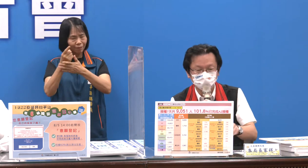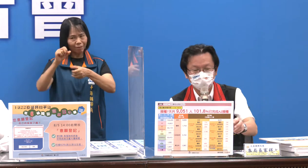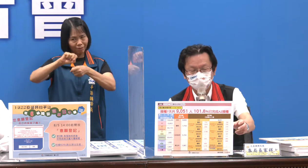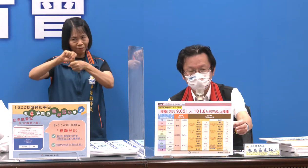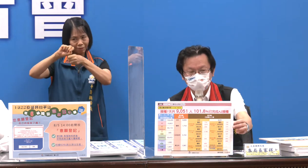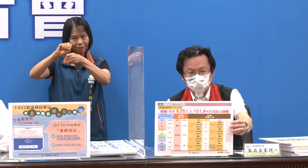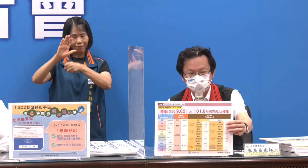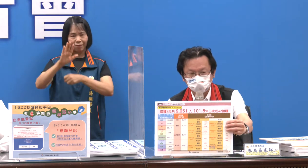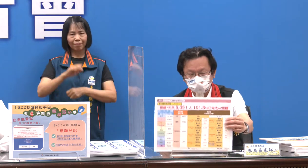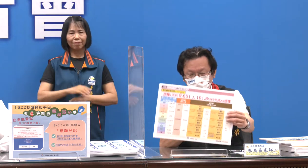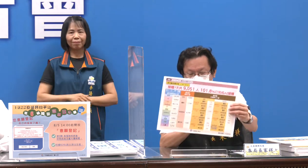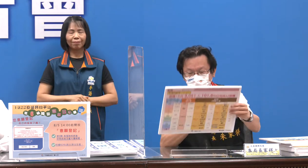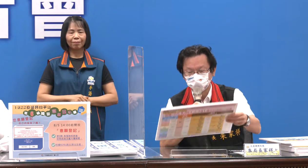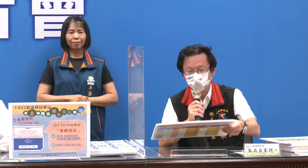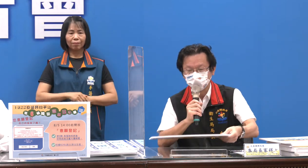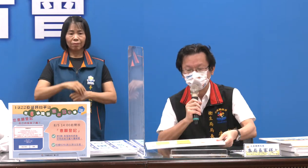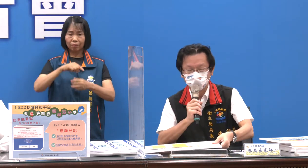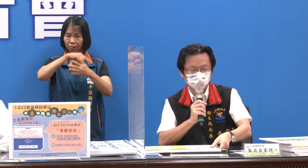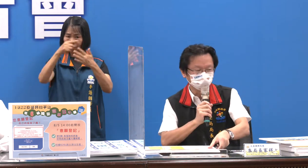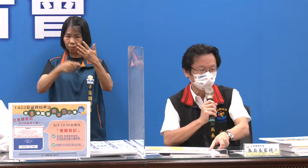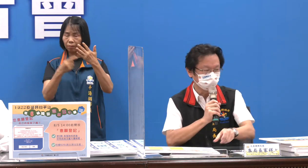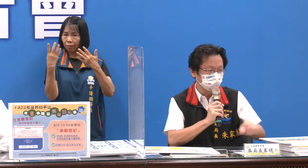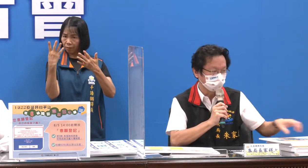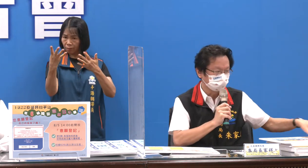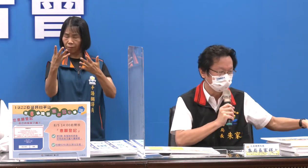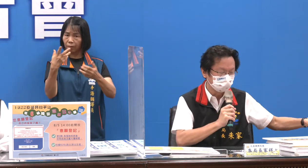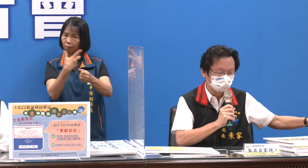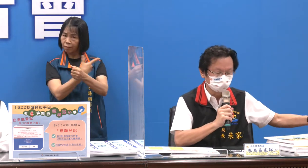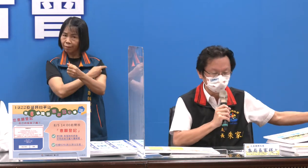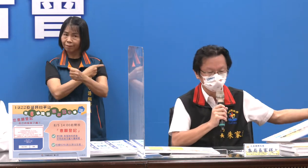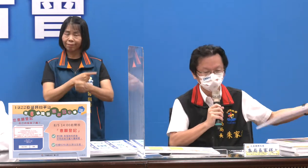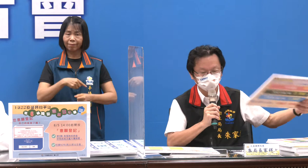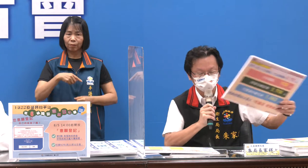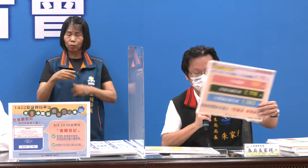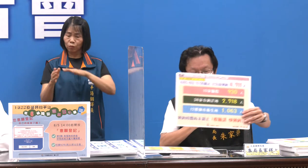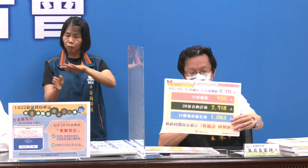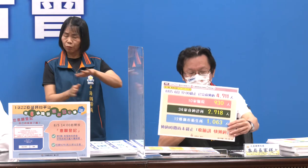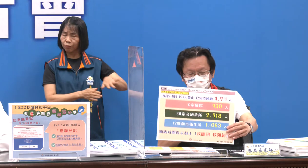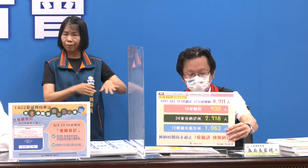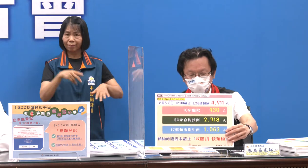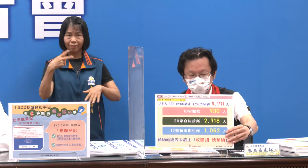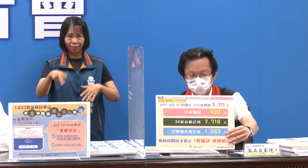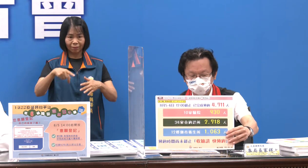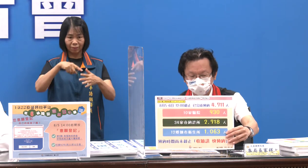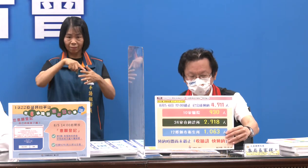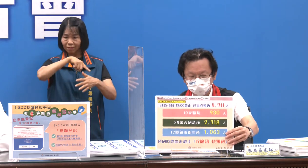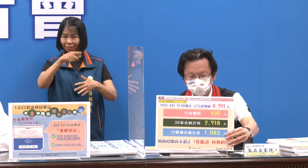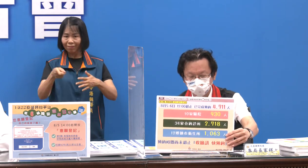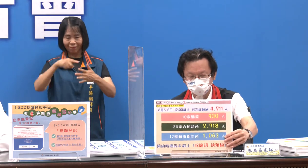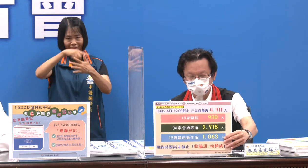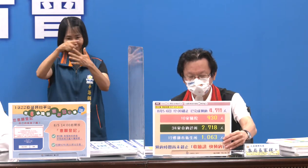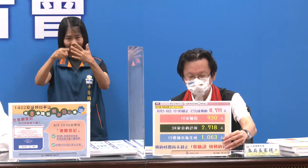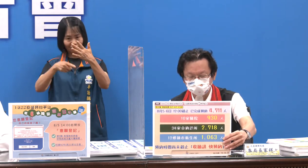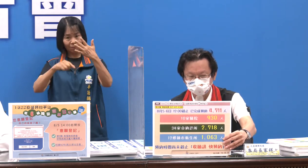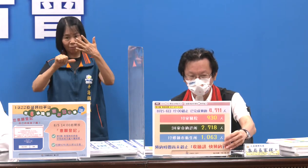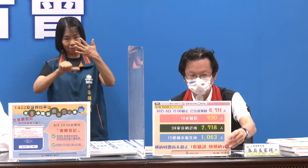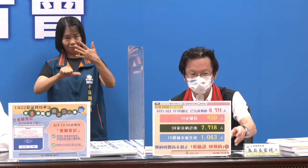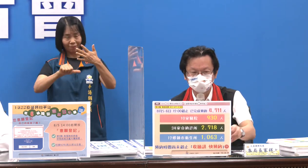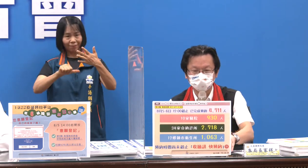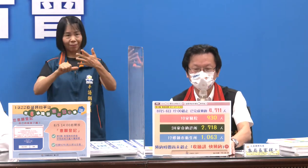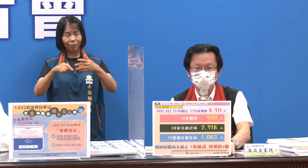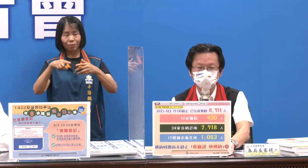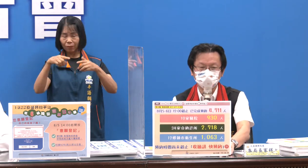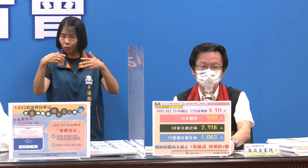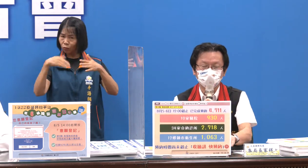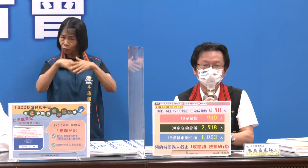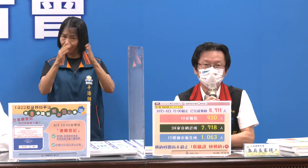加哈。那除了第四轮之外，我想很多乡亲在关键是第五轮哈。那我们之前这几轮的疫苗施打都